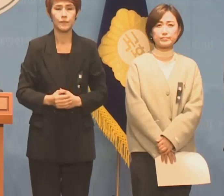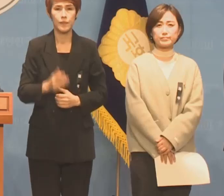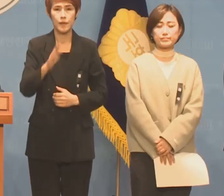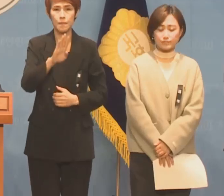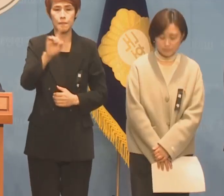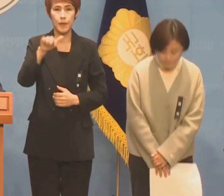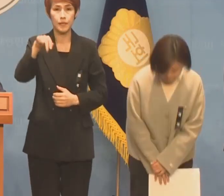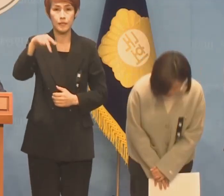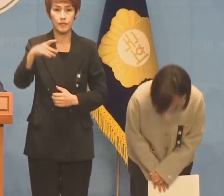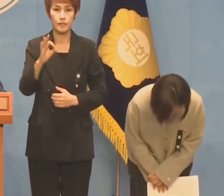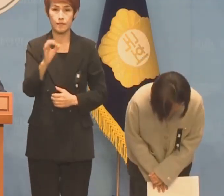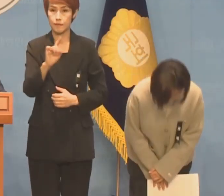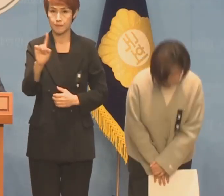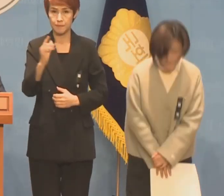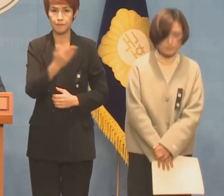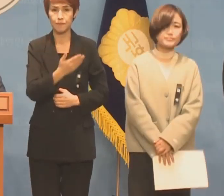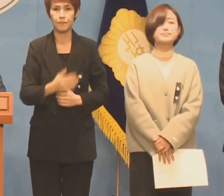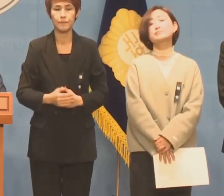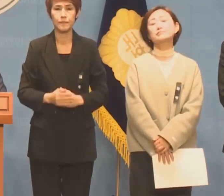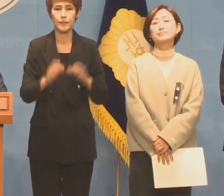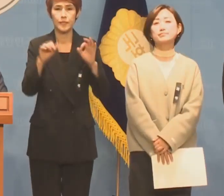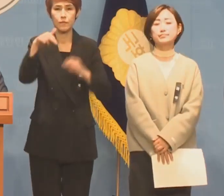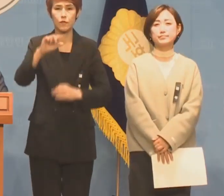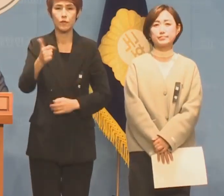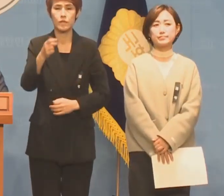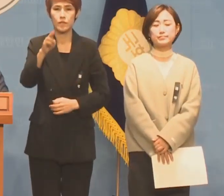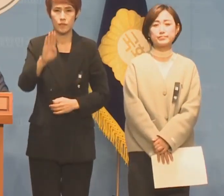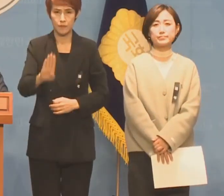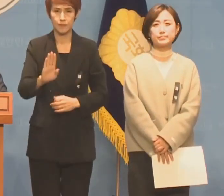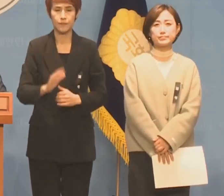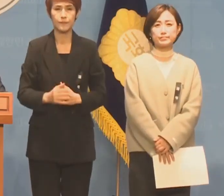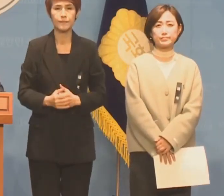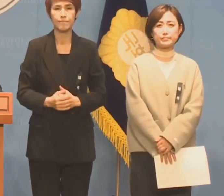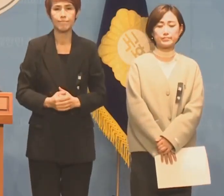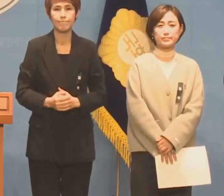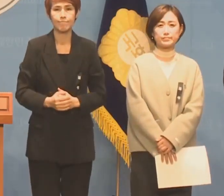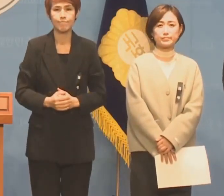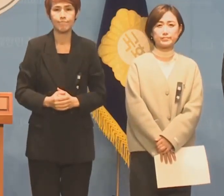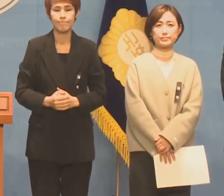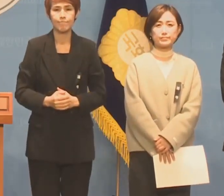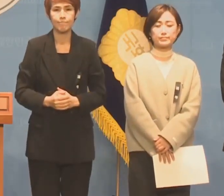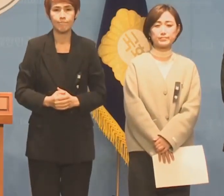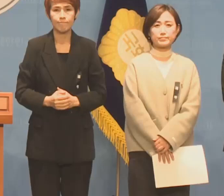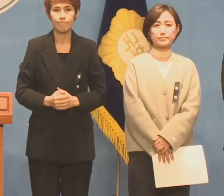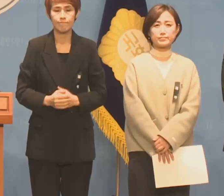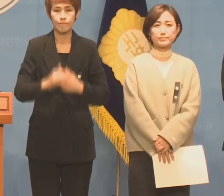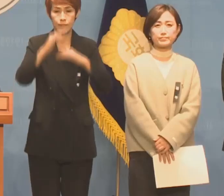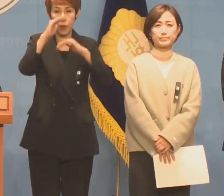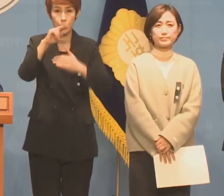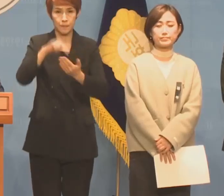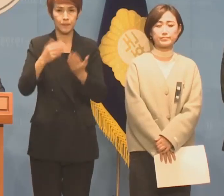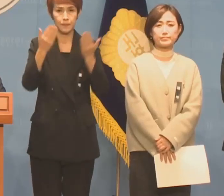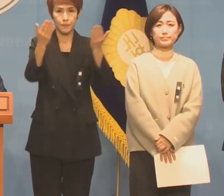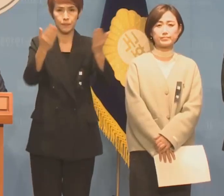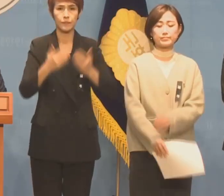백승하 의원님 참석하셨습니다. 김준혁 의원님 참석하셨습니다. 지금부터 기자회견문